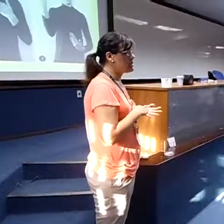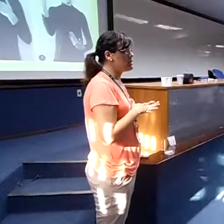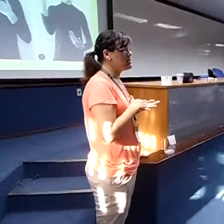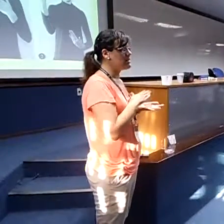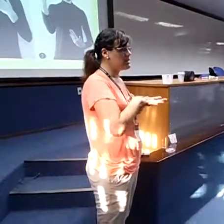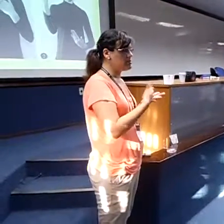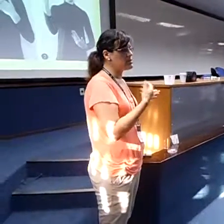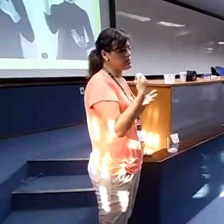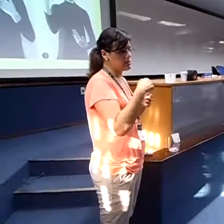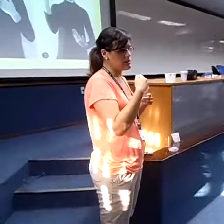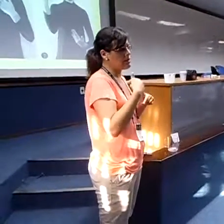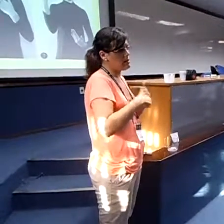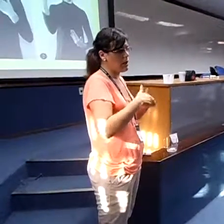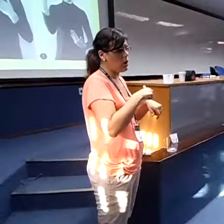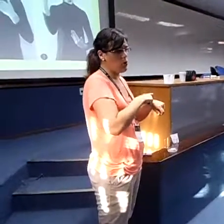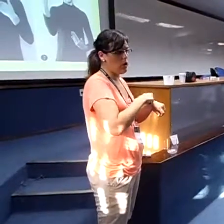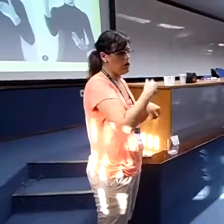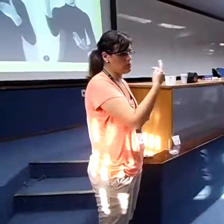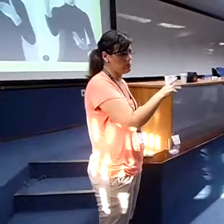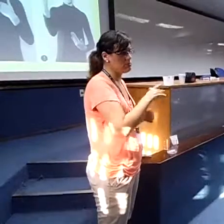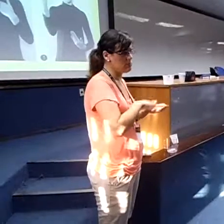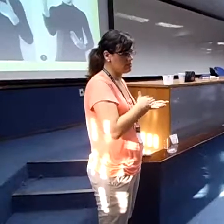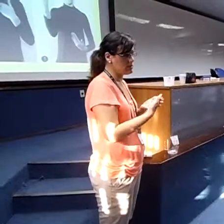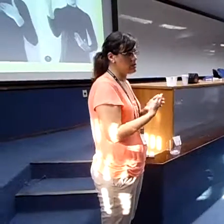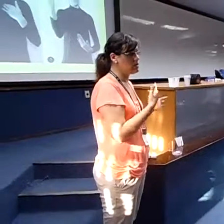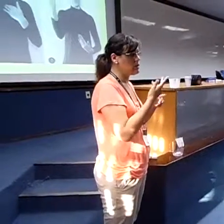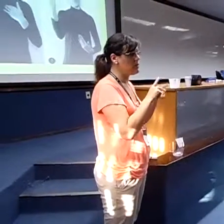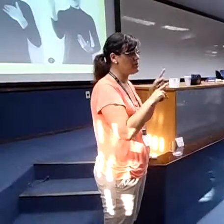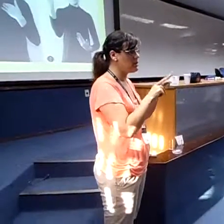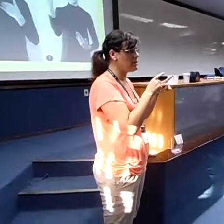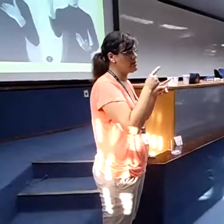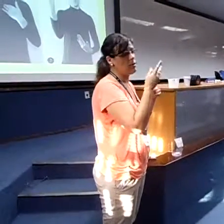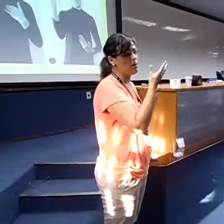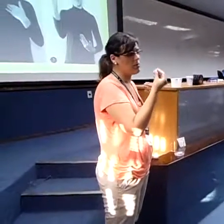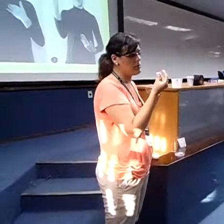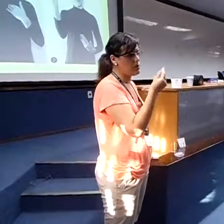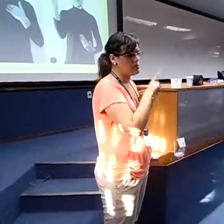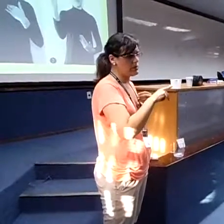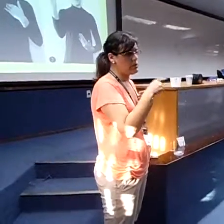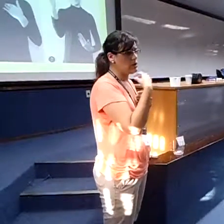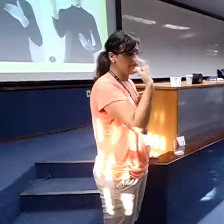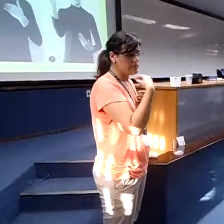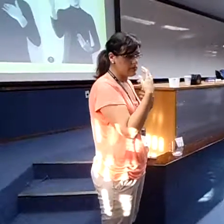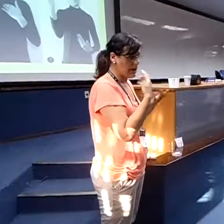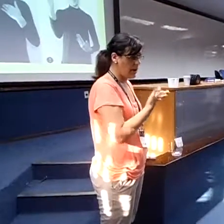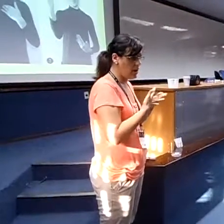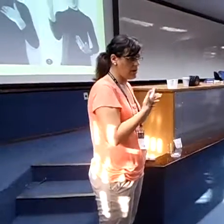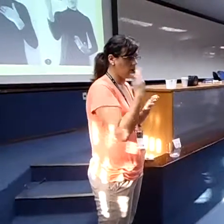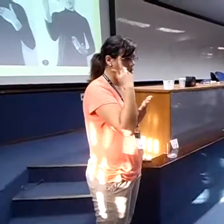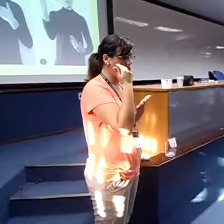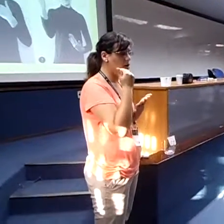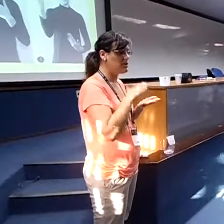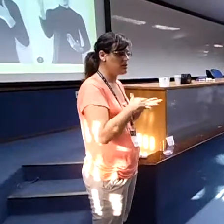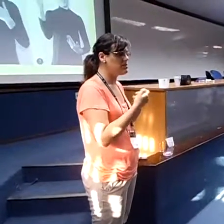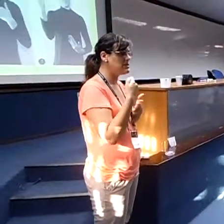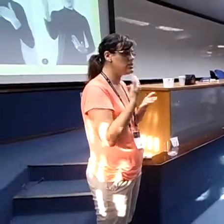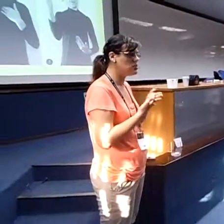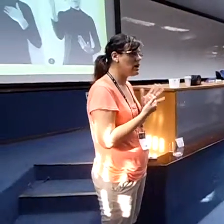então tem intérprete, onde o horário de houver surdo tem que ter intérprete. O professor oraliza